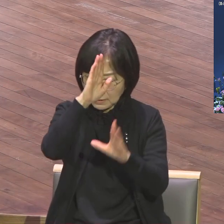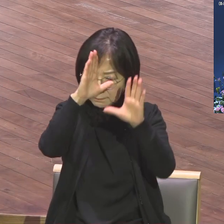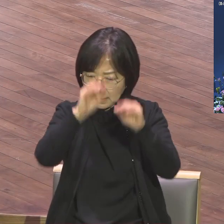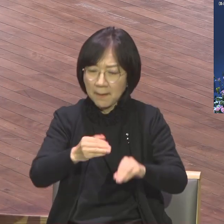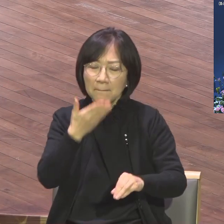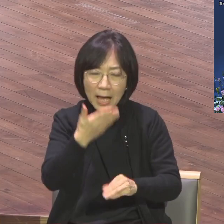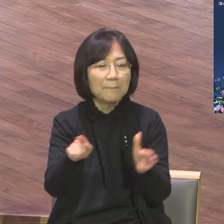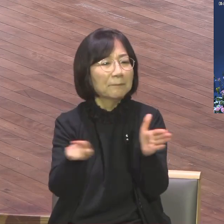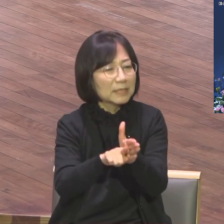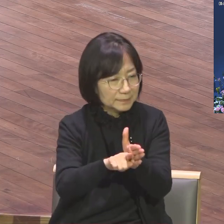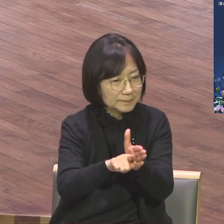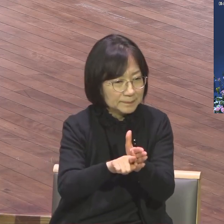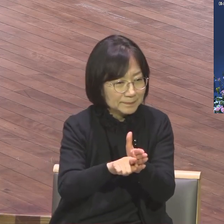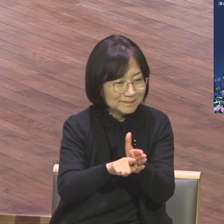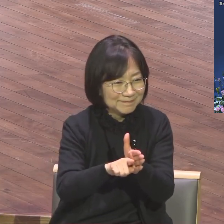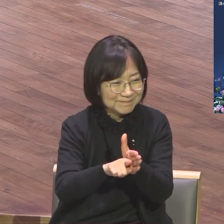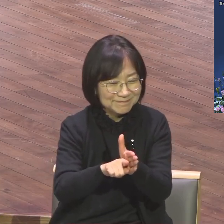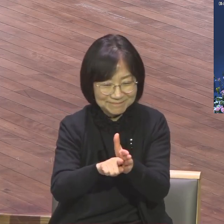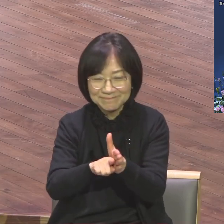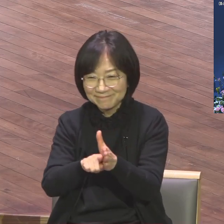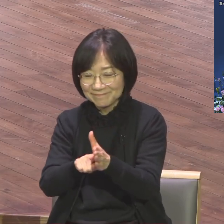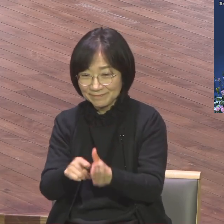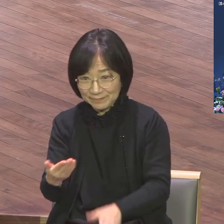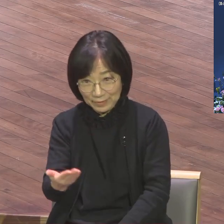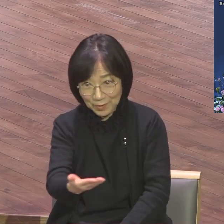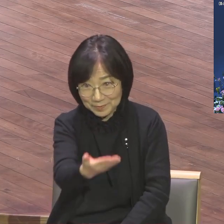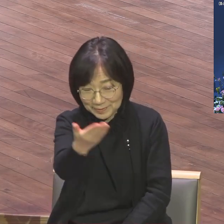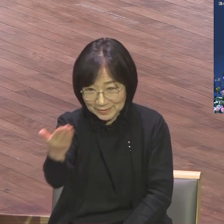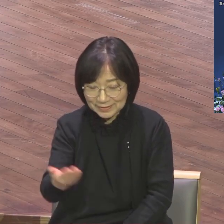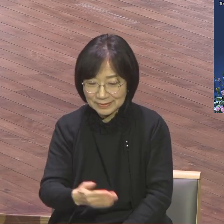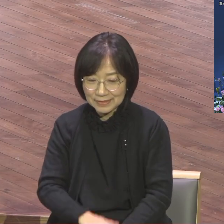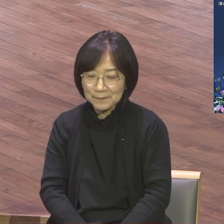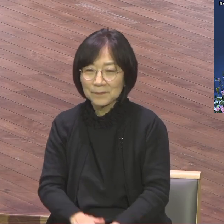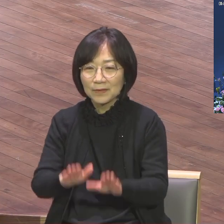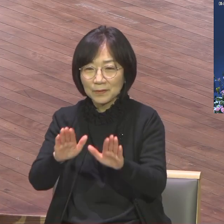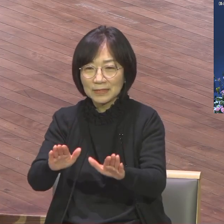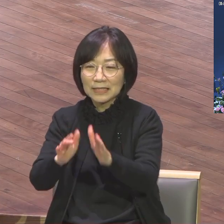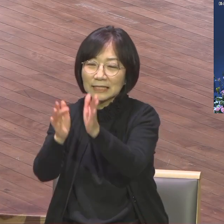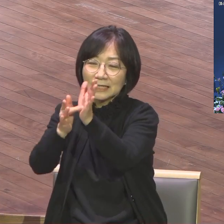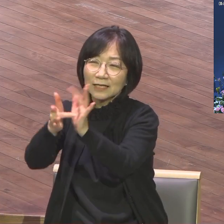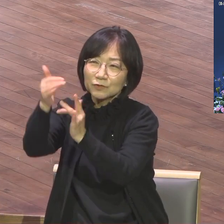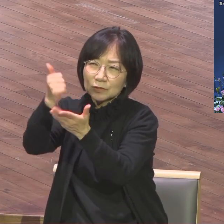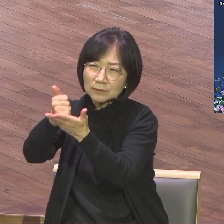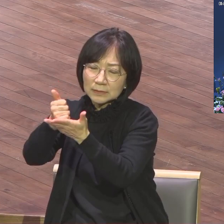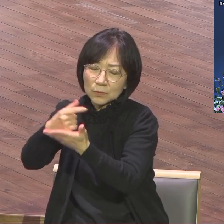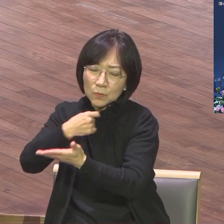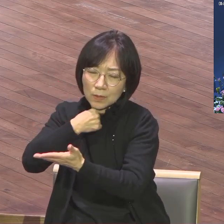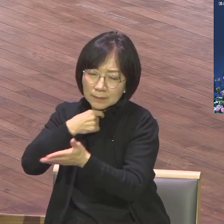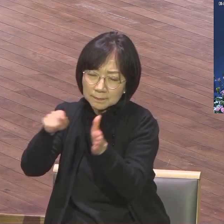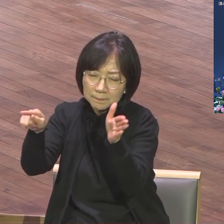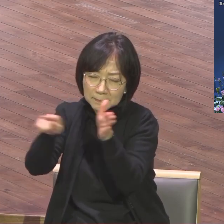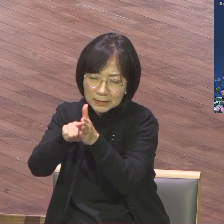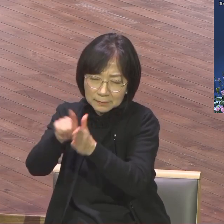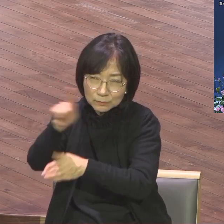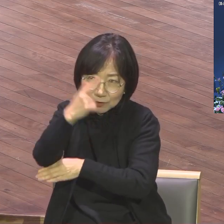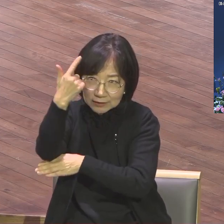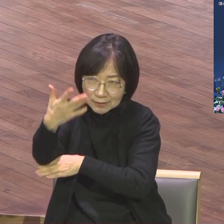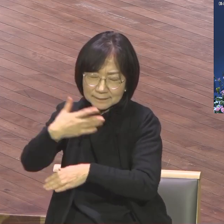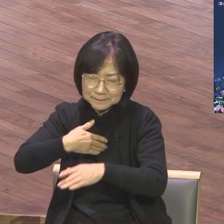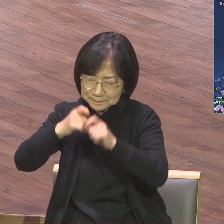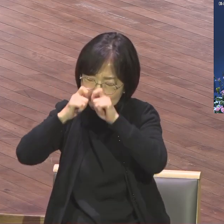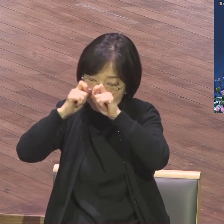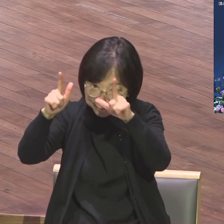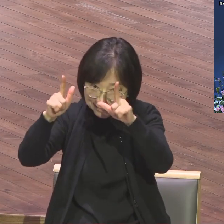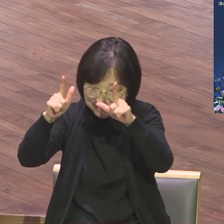모든 성도들 오늘 말씀 통해서 예수님이 원하시는 믿음이 무엇인지 확실하게 답을 얻고